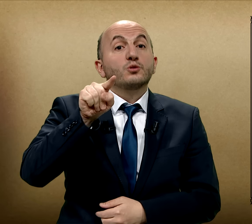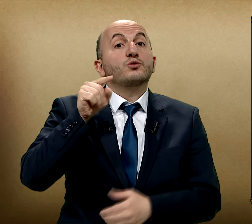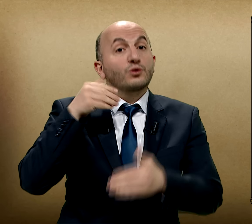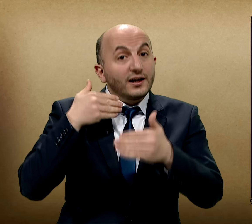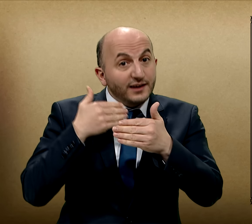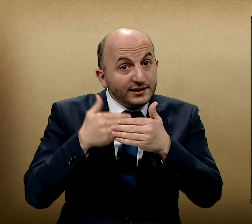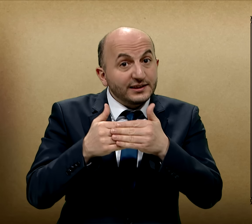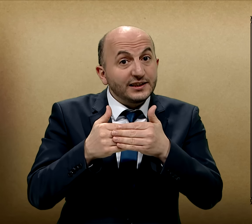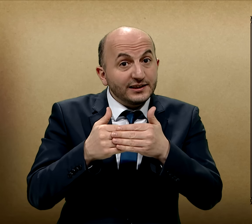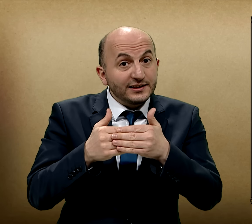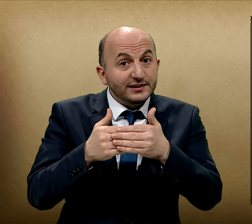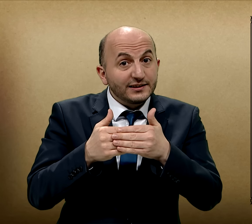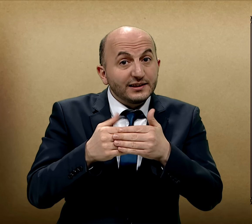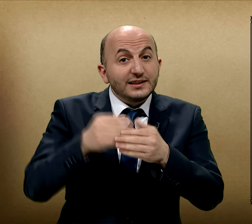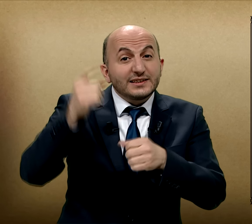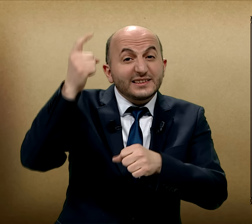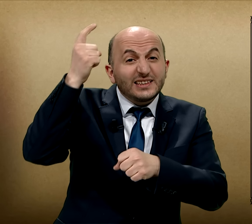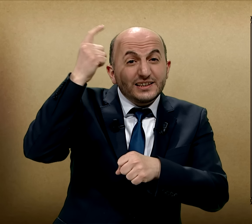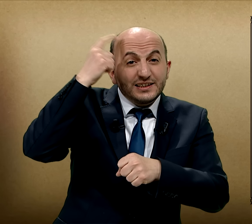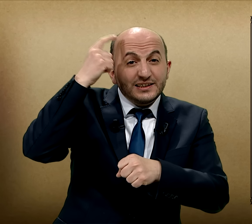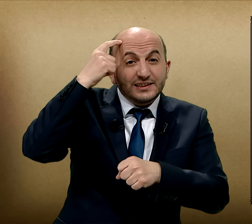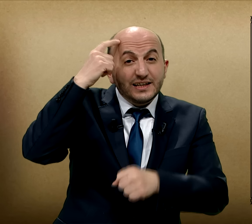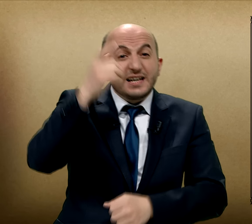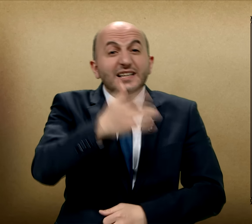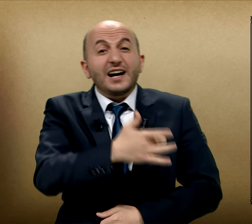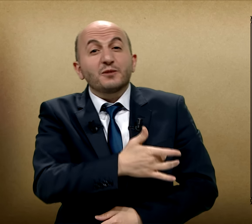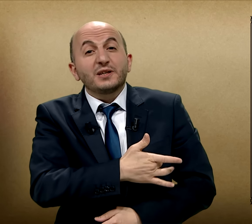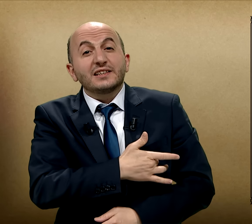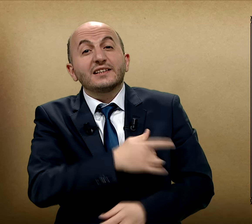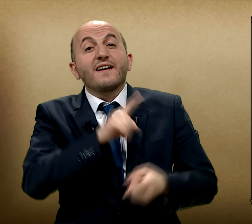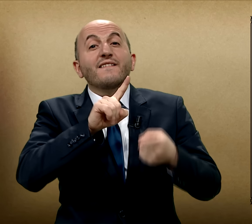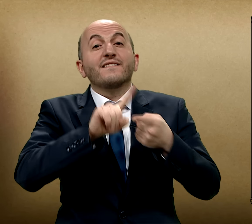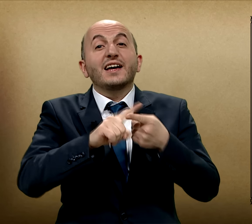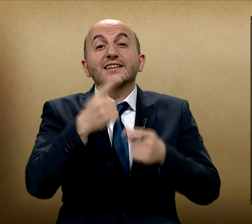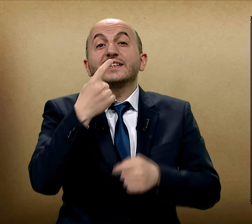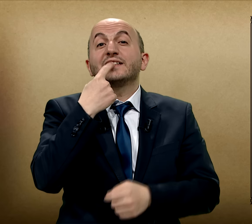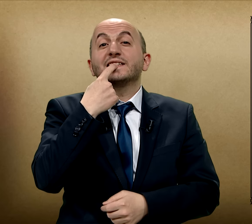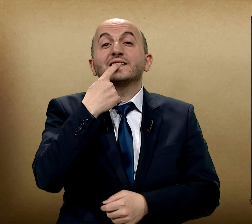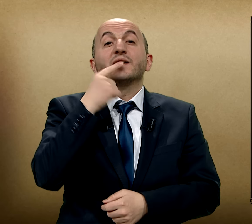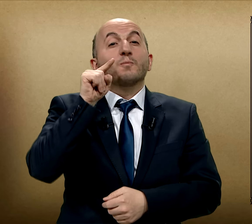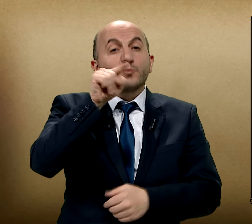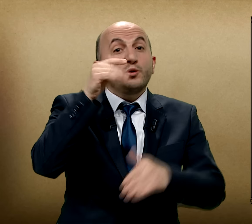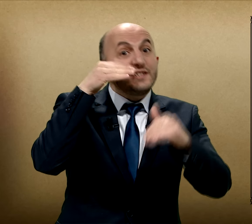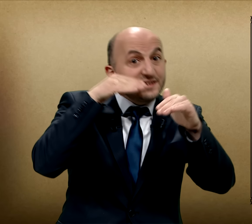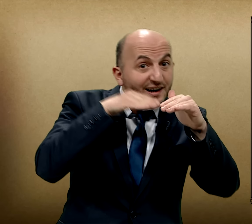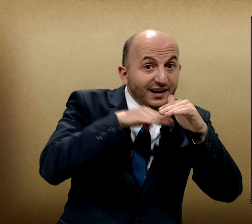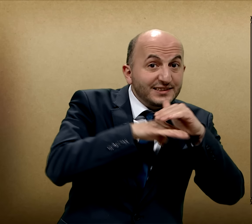Şu kadar ki zihnin, kalbin ve dilin bu